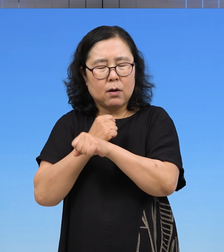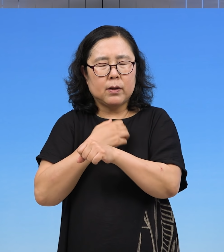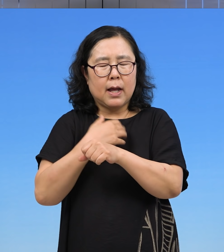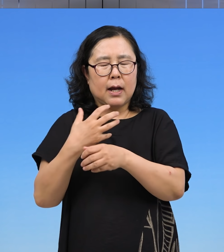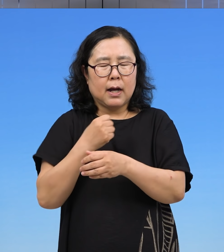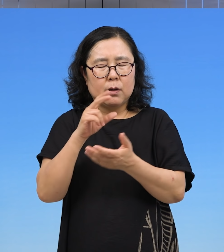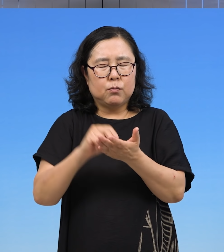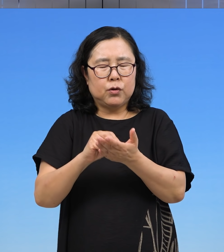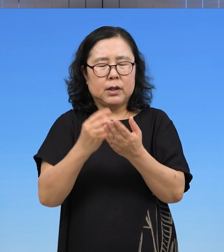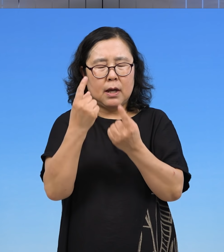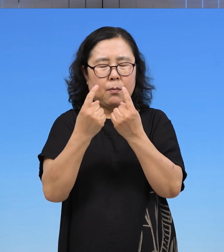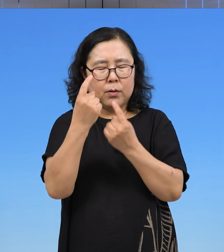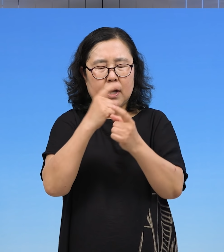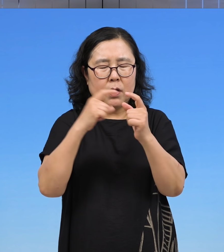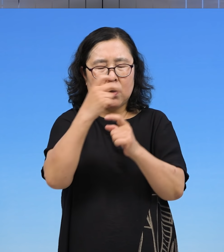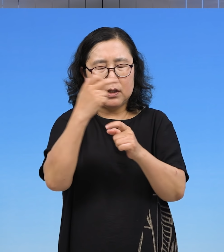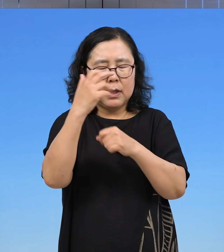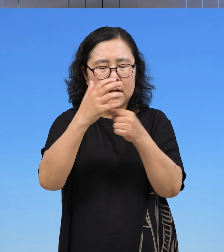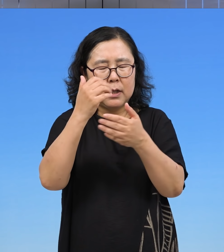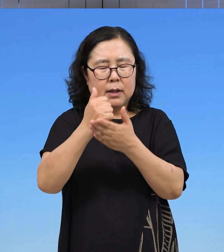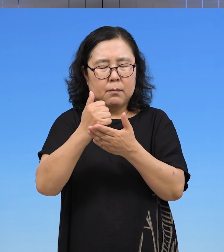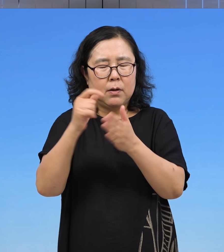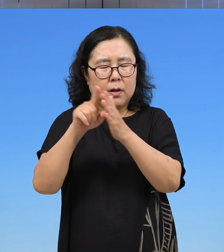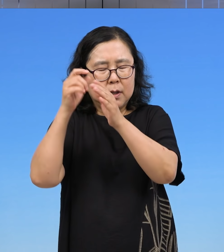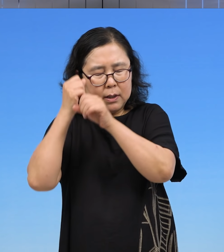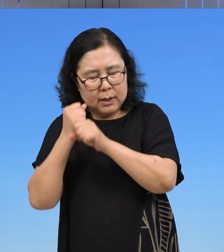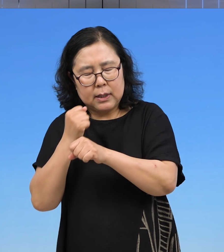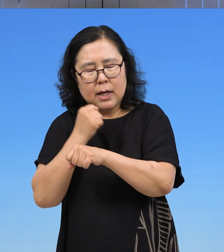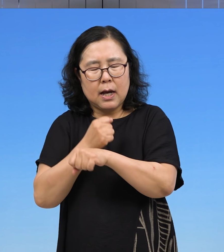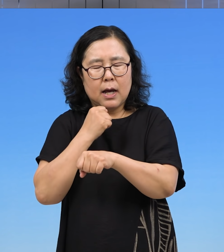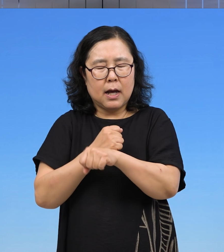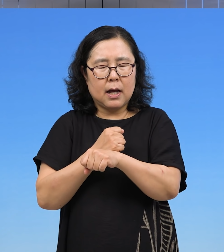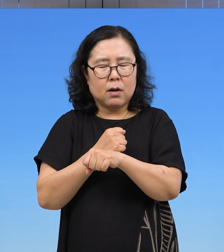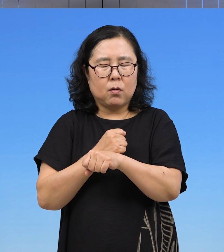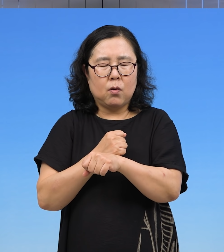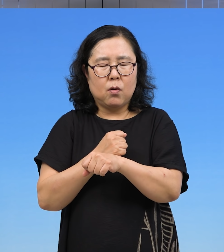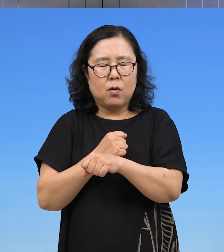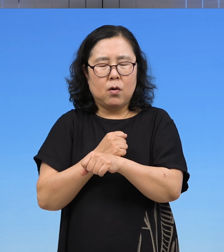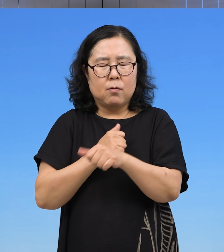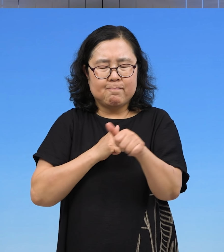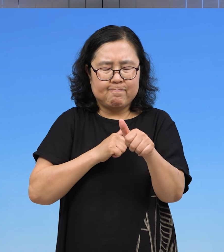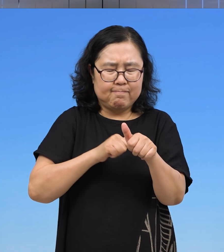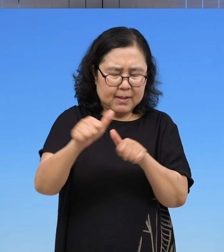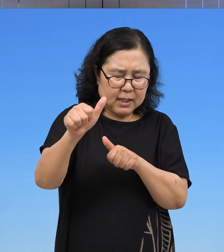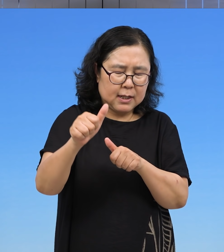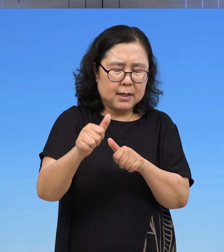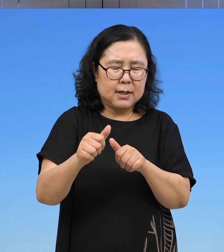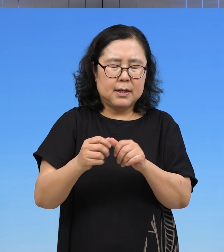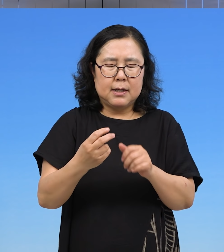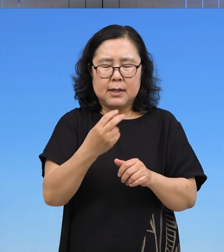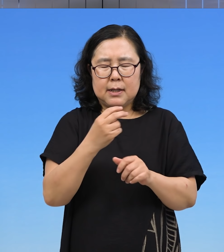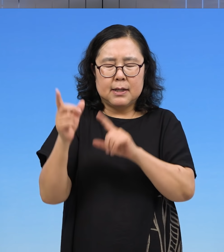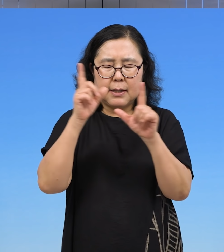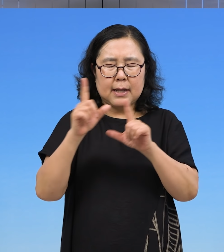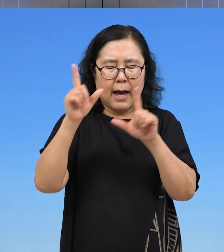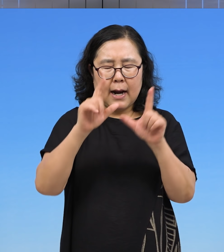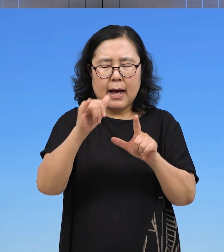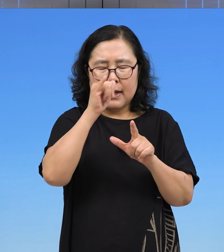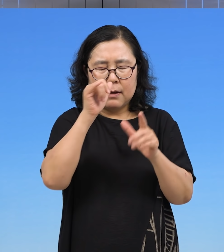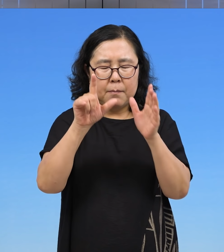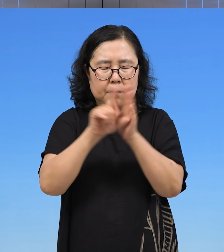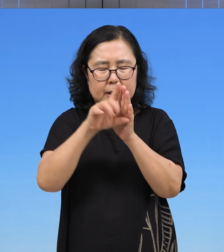가진 문제보다 더 크신 하나님을 의지하며 그것을 돌파하고 뚫어내는 살아있는 믿음 작동되는 믿음을